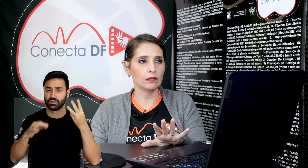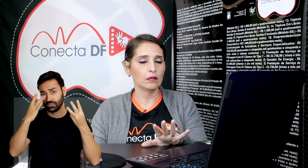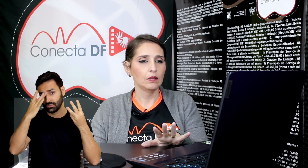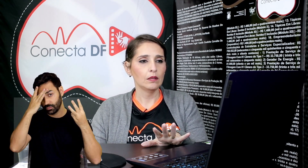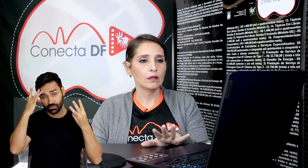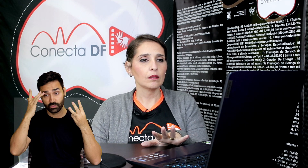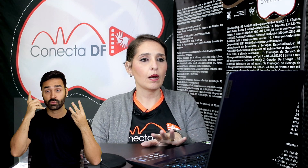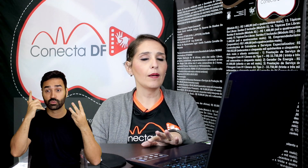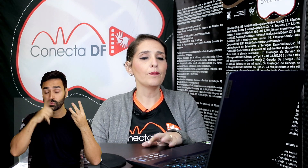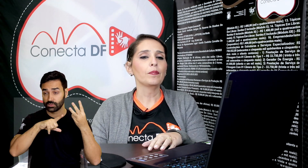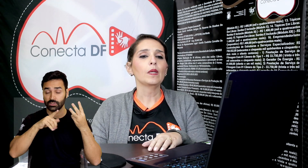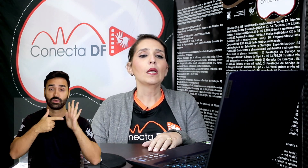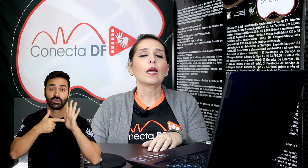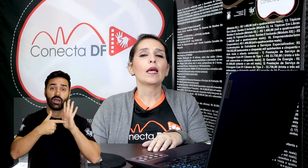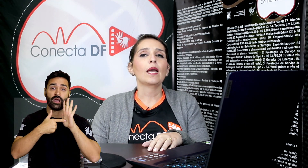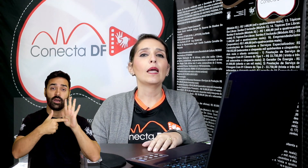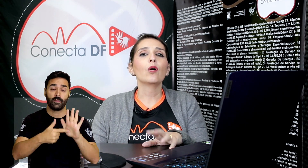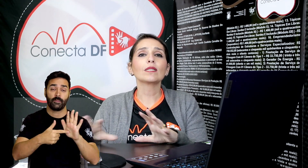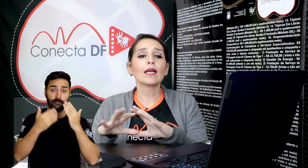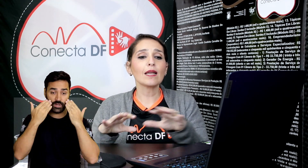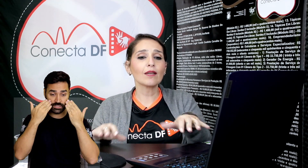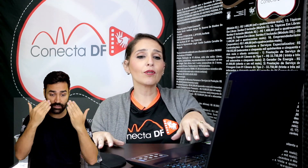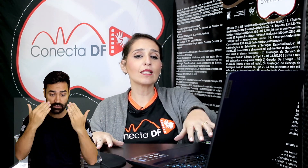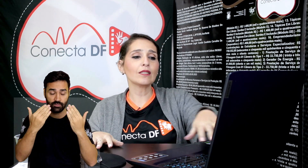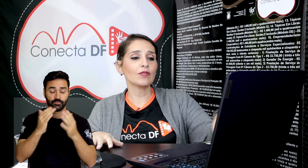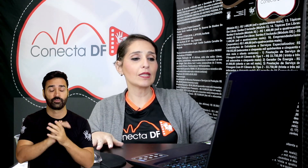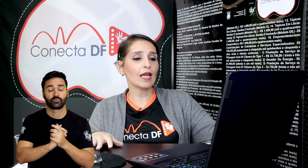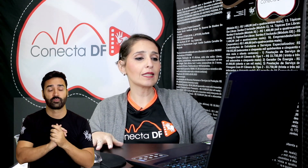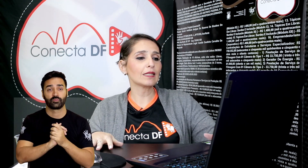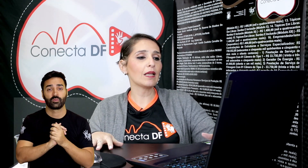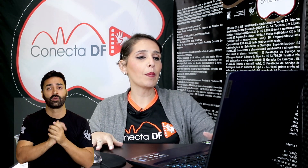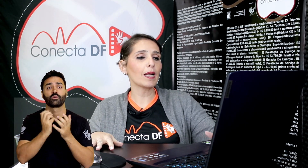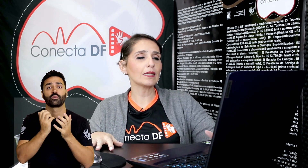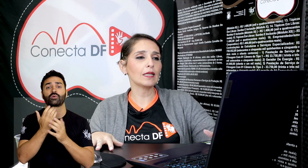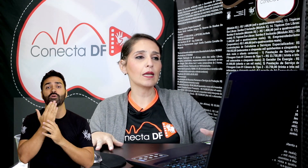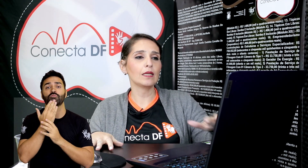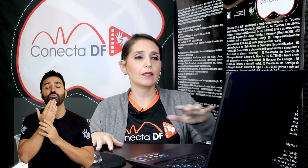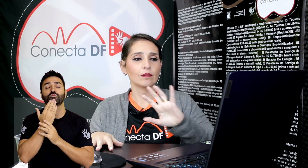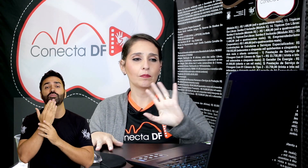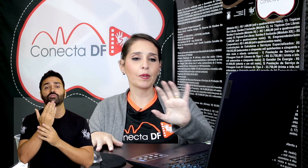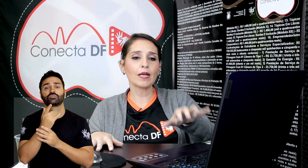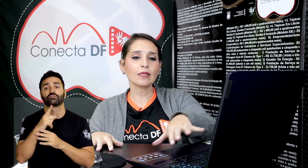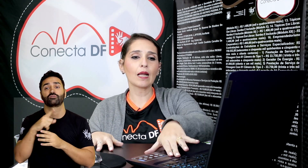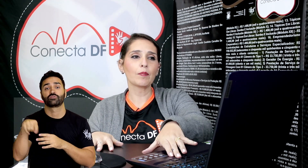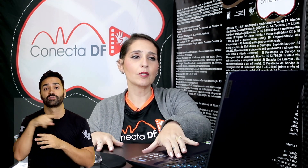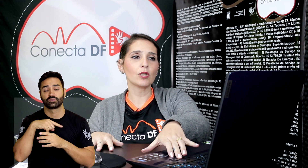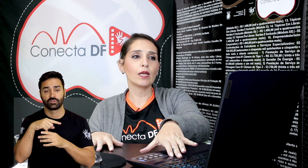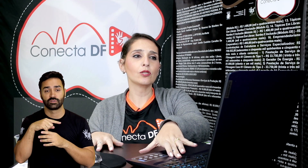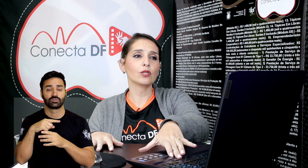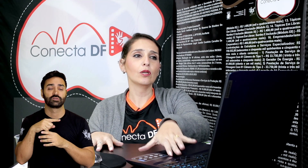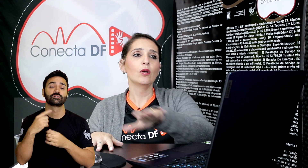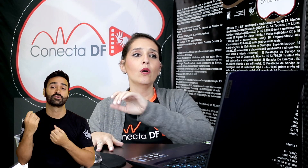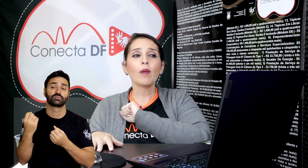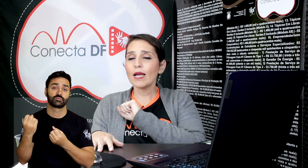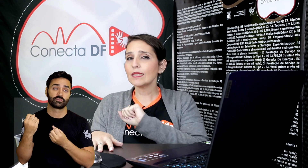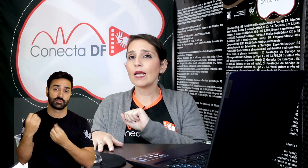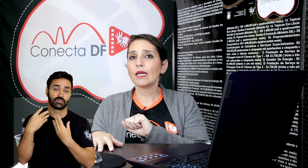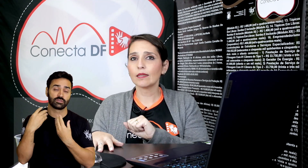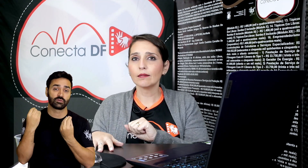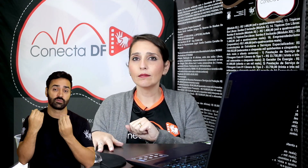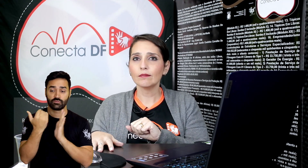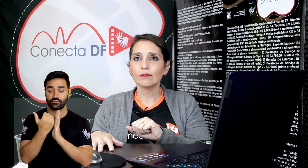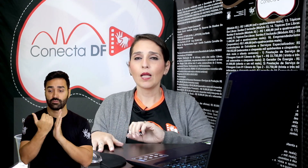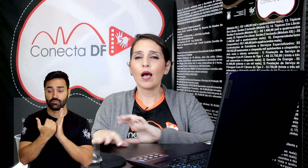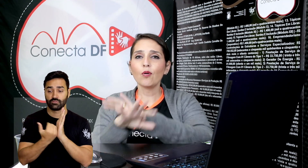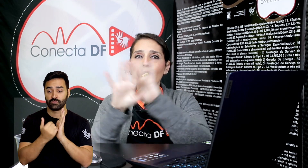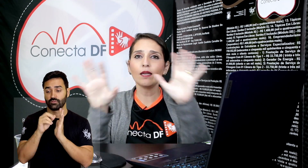apresentarem, tá? Eu gostaria que vocês separassem aí, para ensinar pra gente, uma